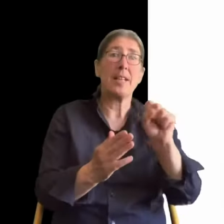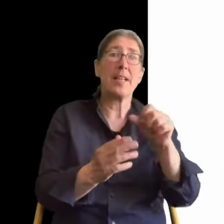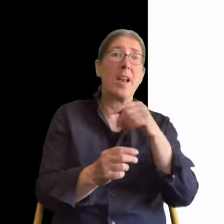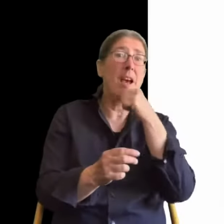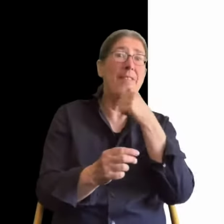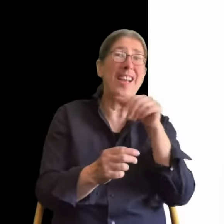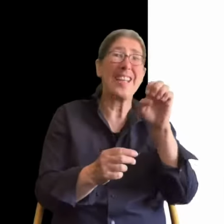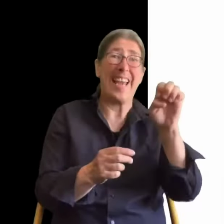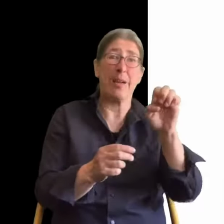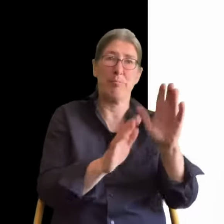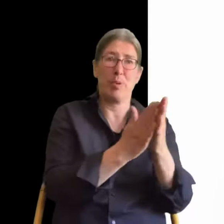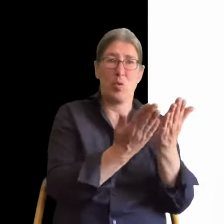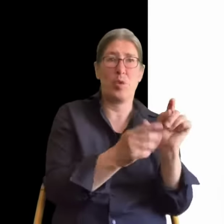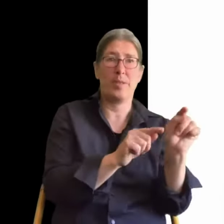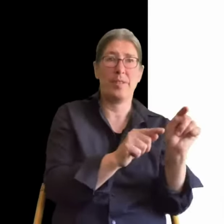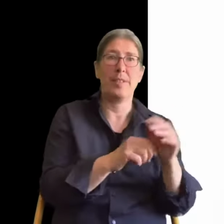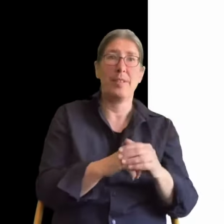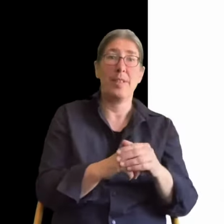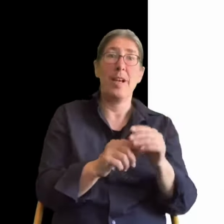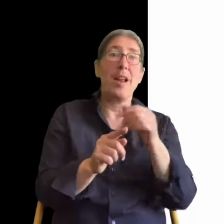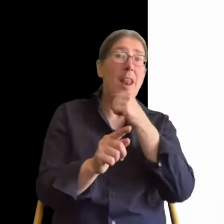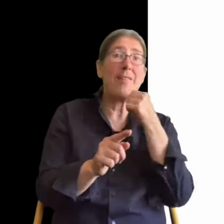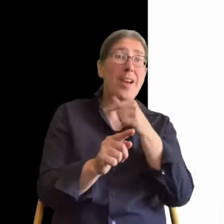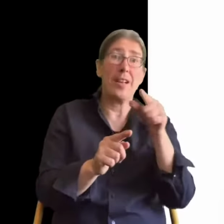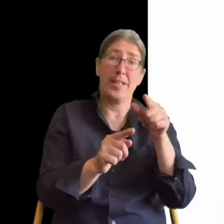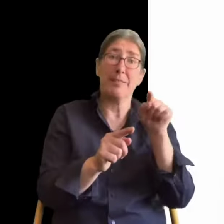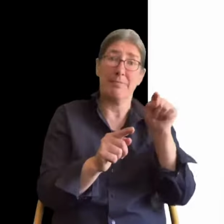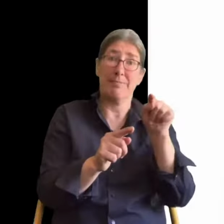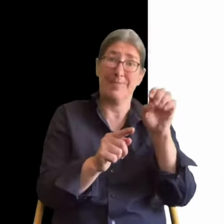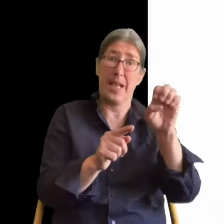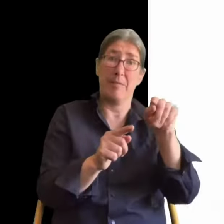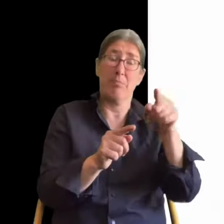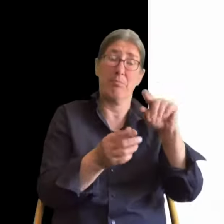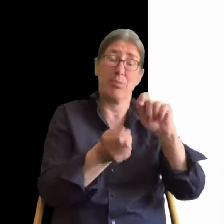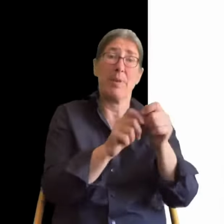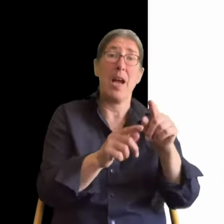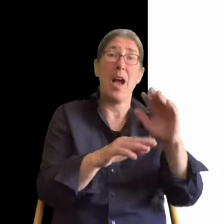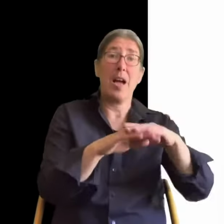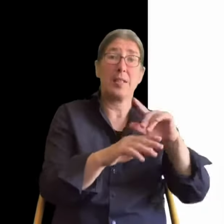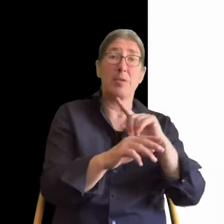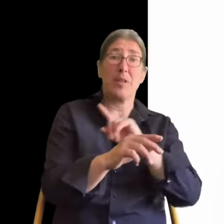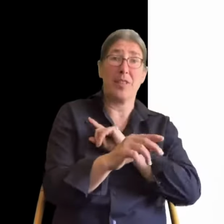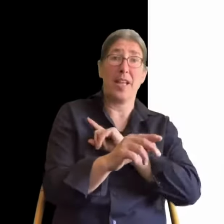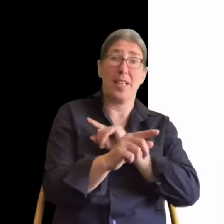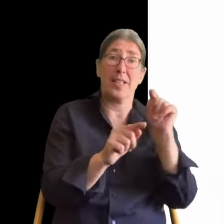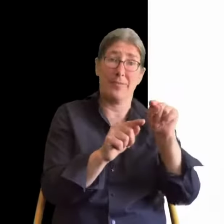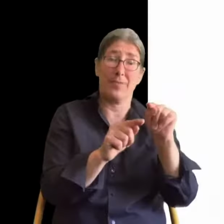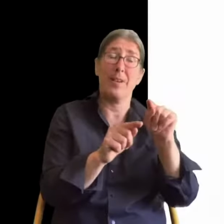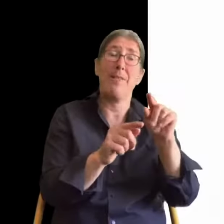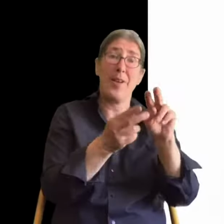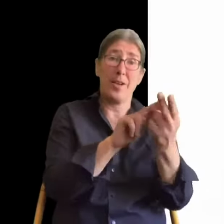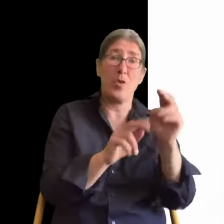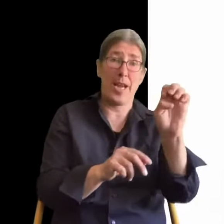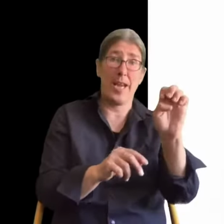Buch. Langweilige ist auch das attributive Adjektiv und die Veränderung ist E. Der